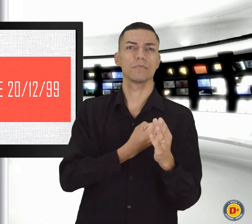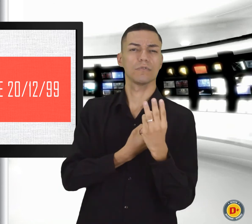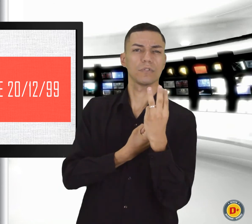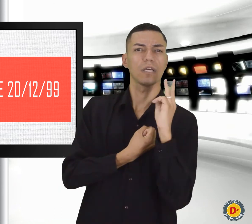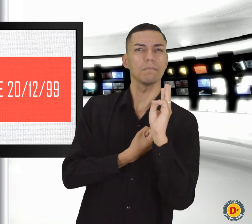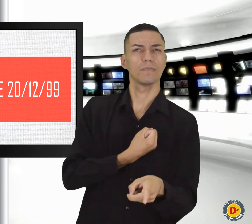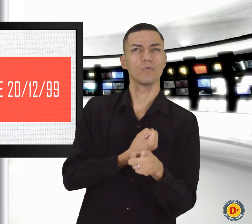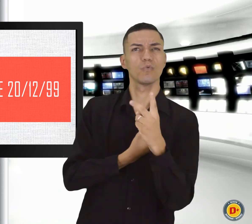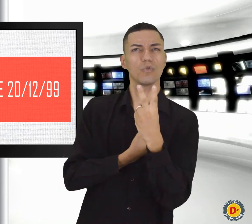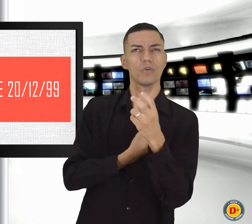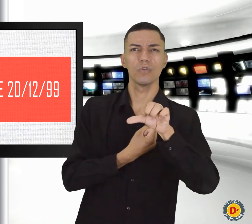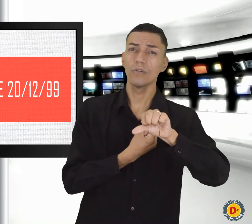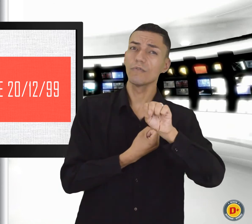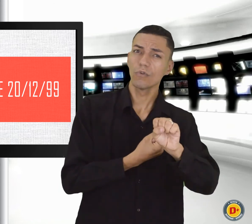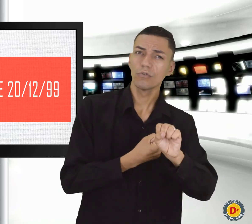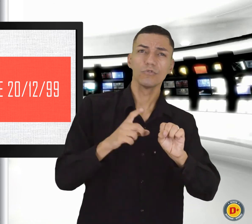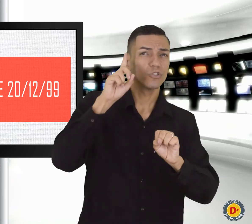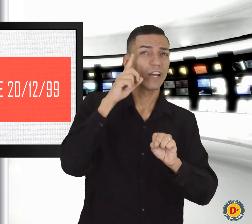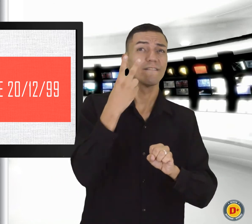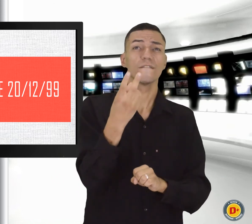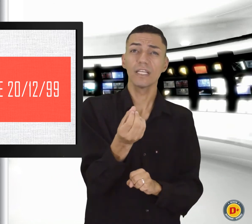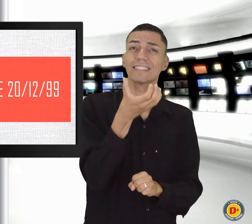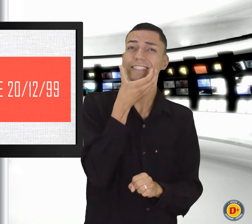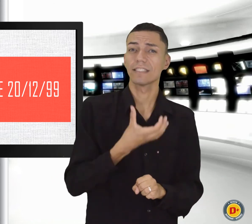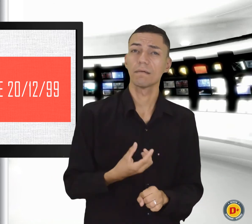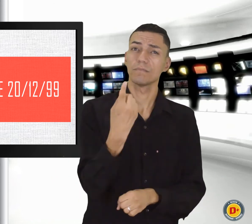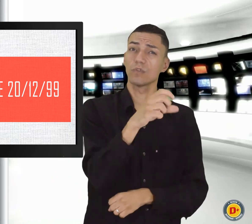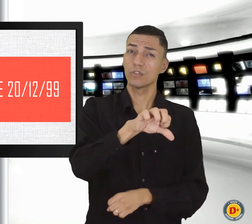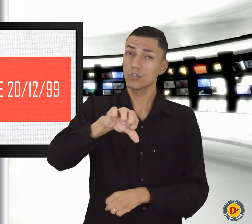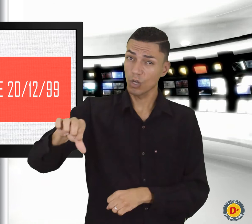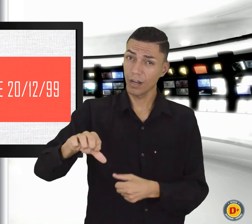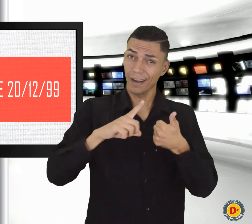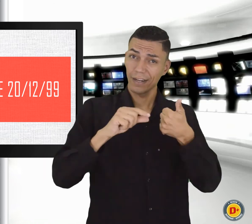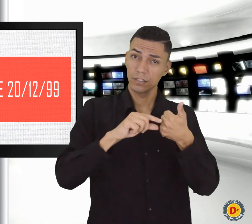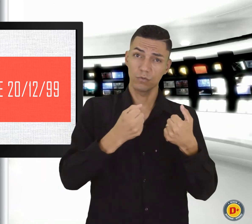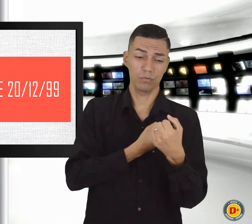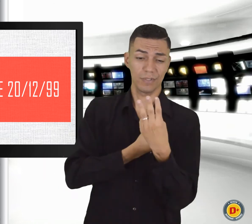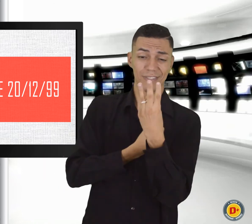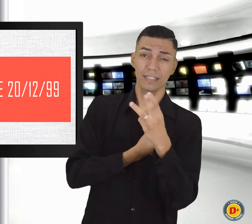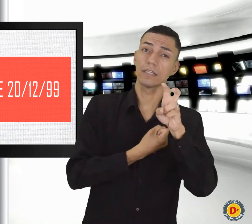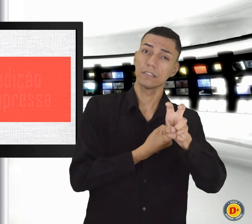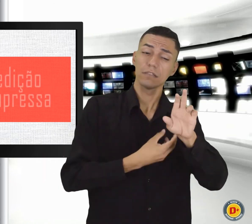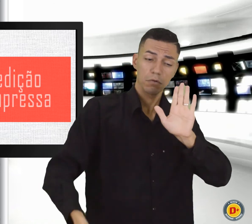20/12/99, que, no artigo 35, define o que são